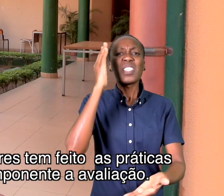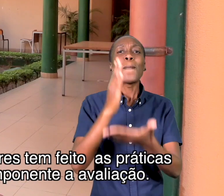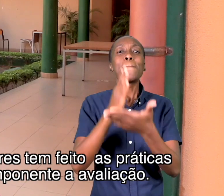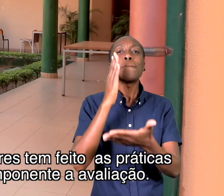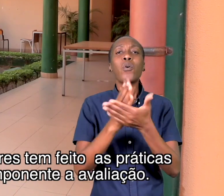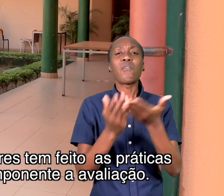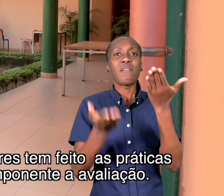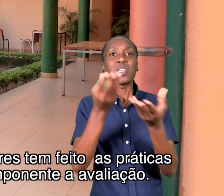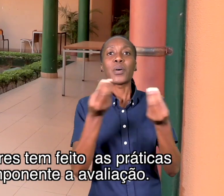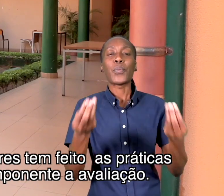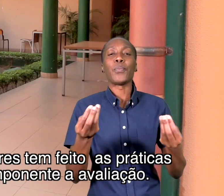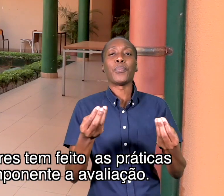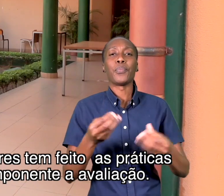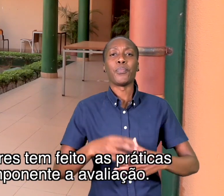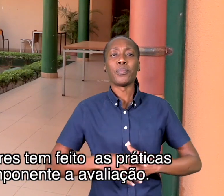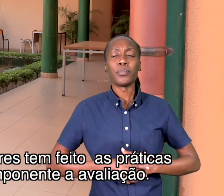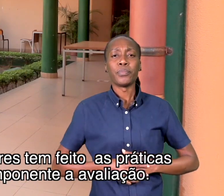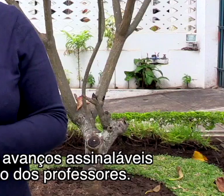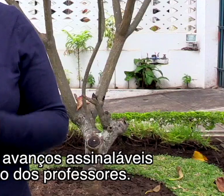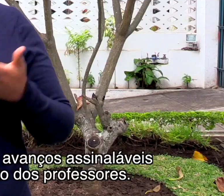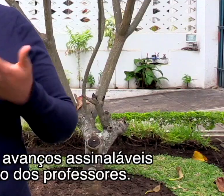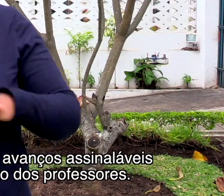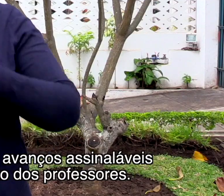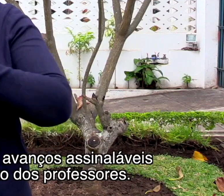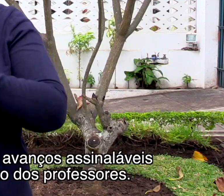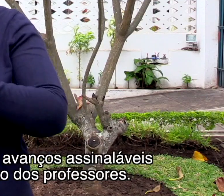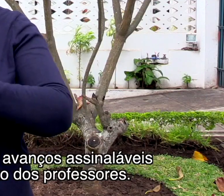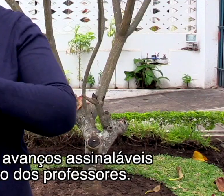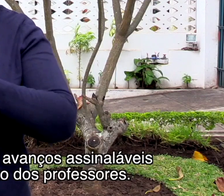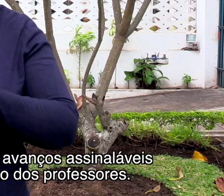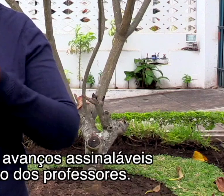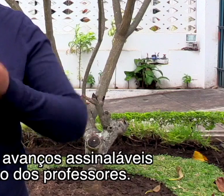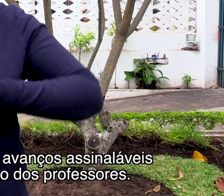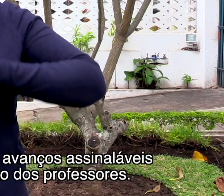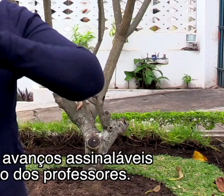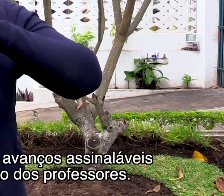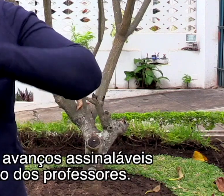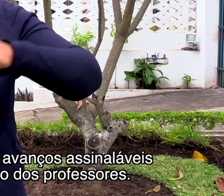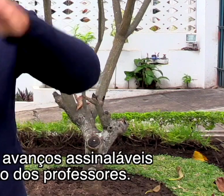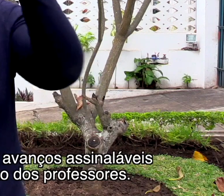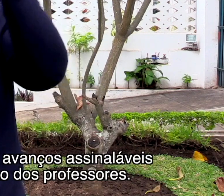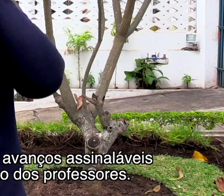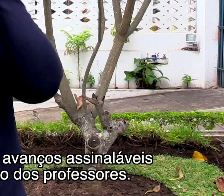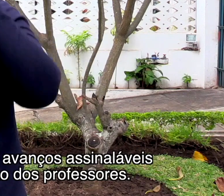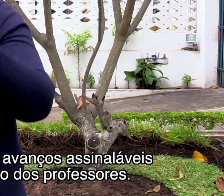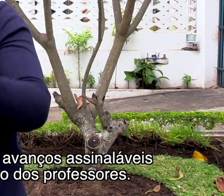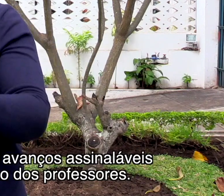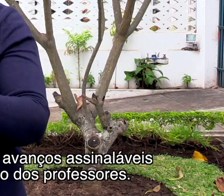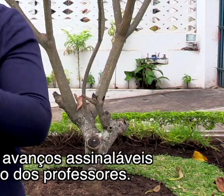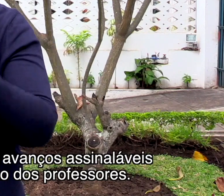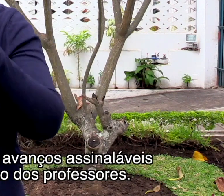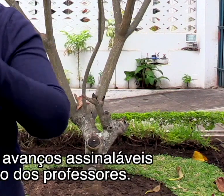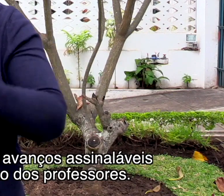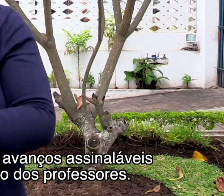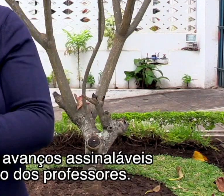pedagógicas, principalmente na componente avaliação. Apesar dos constrangimentos, já há avanços assinaláveis, sobretudo